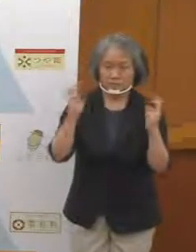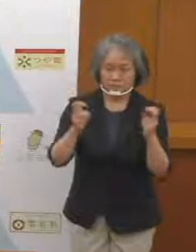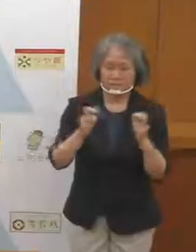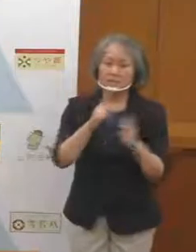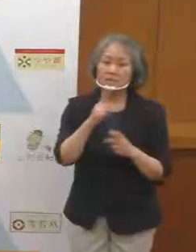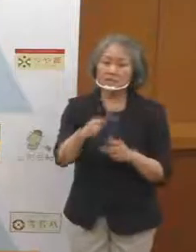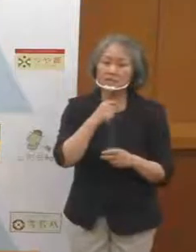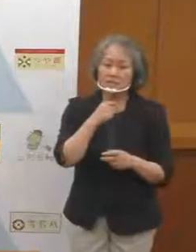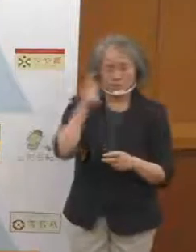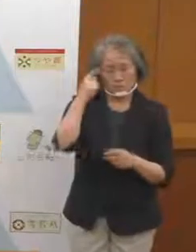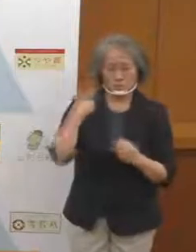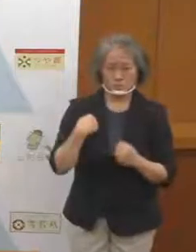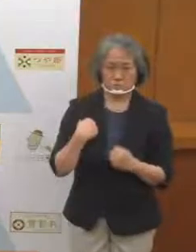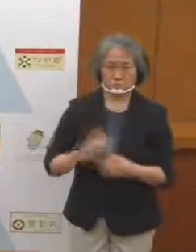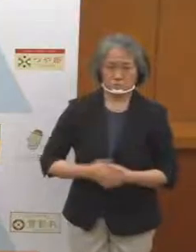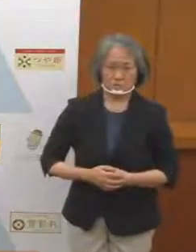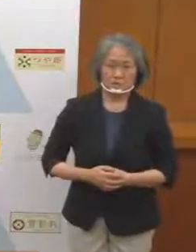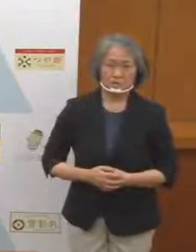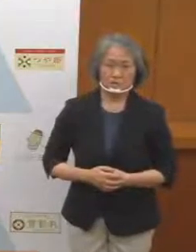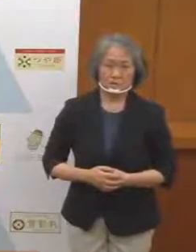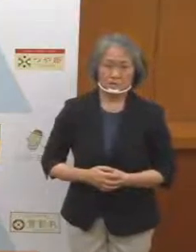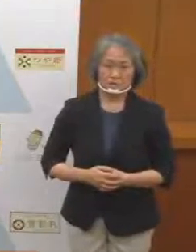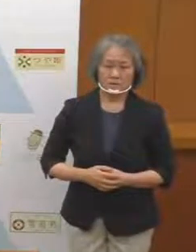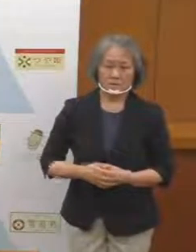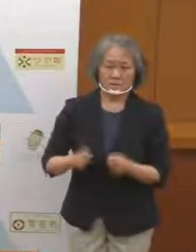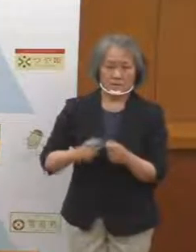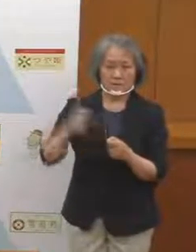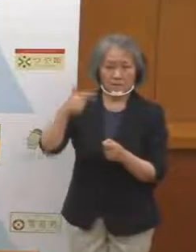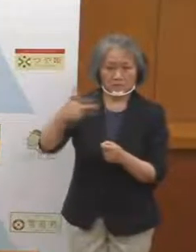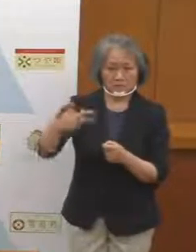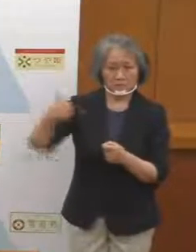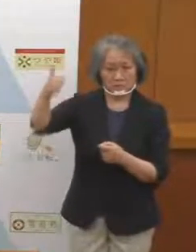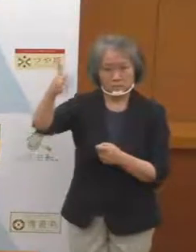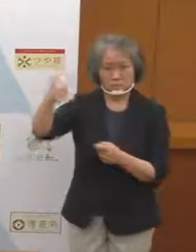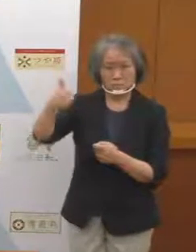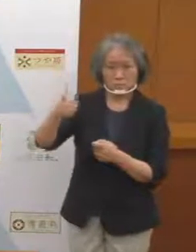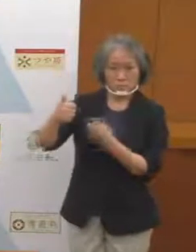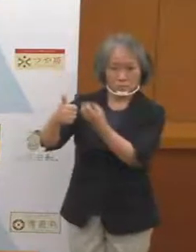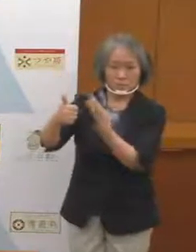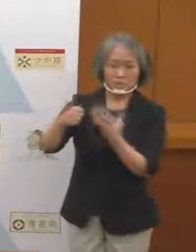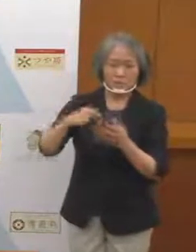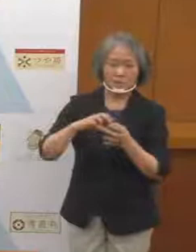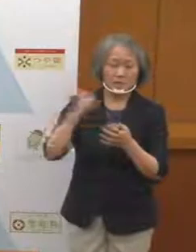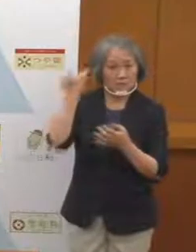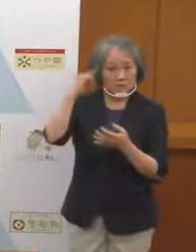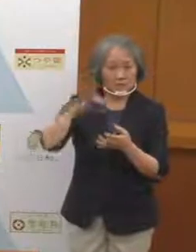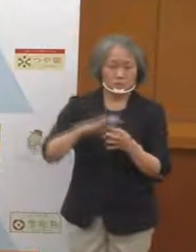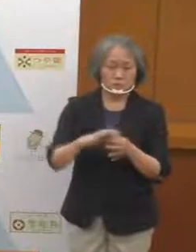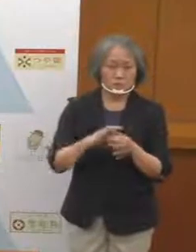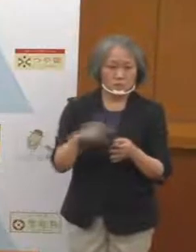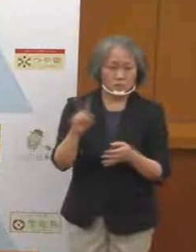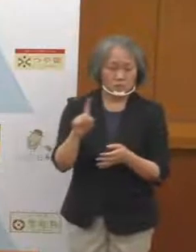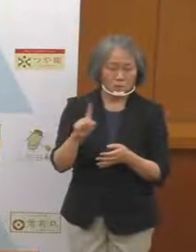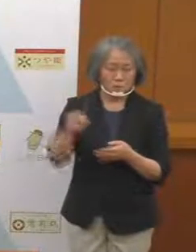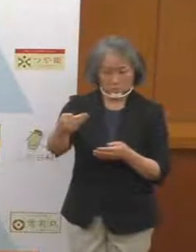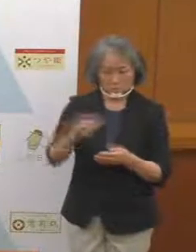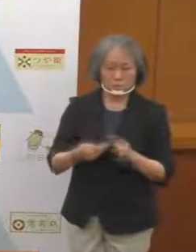の m 私調査のご意見に対する受け止めということですけども山形市内でも